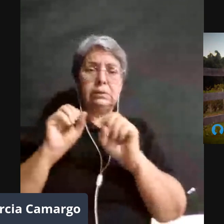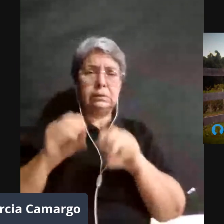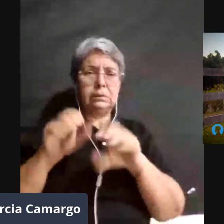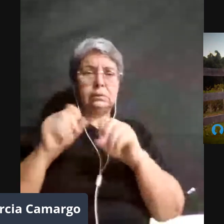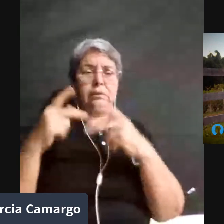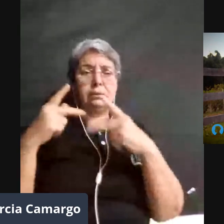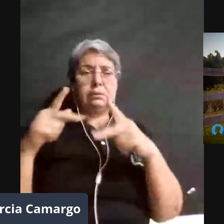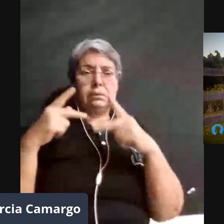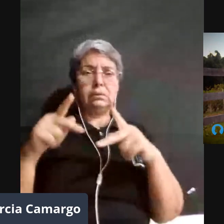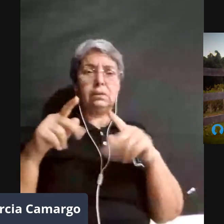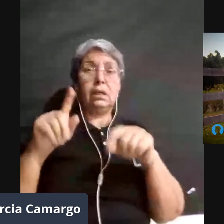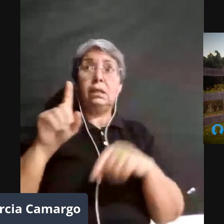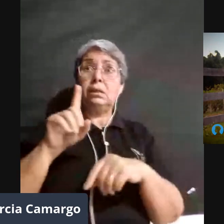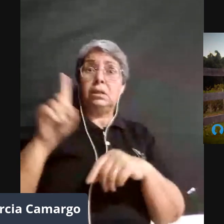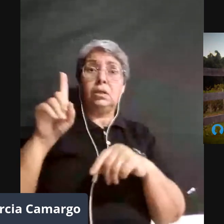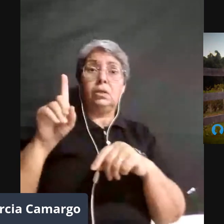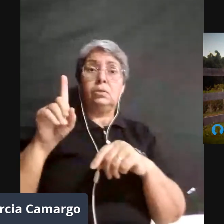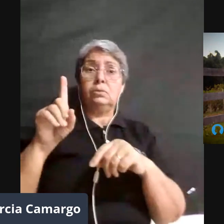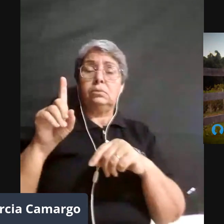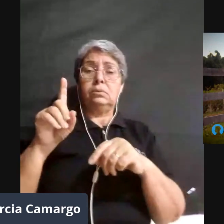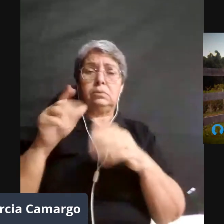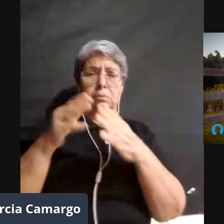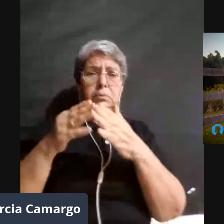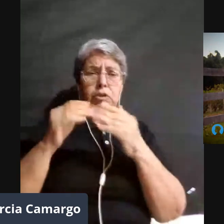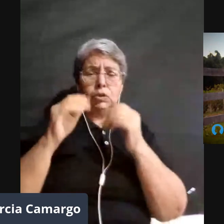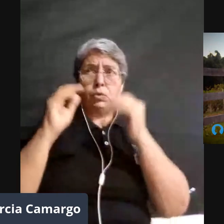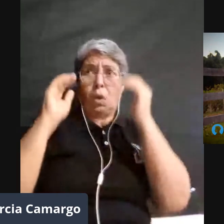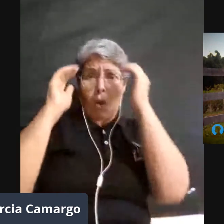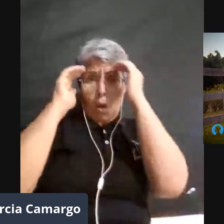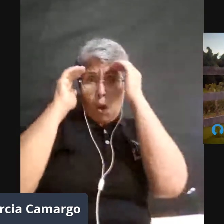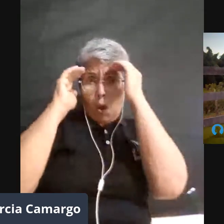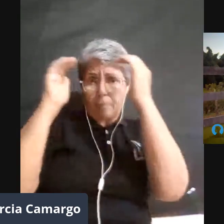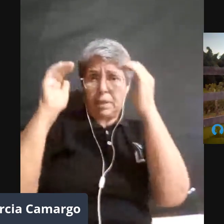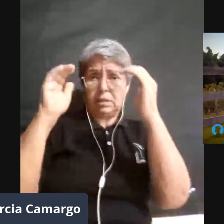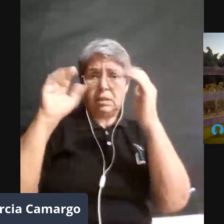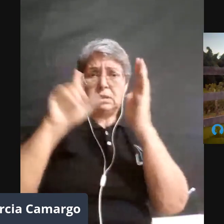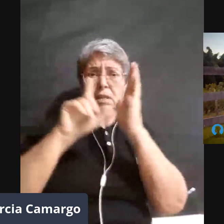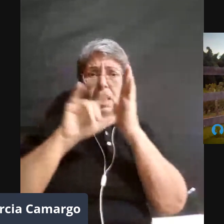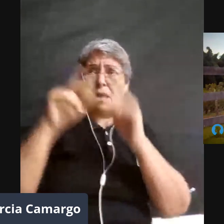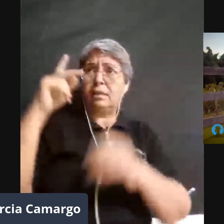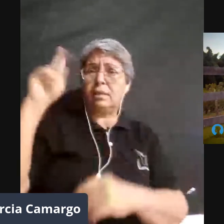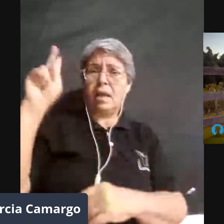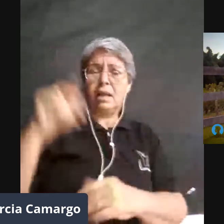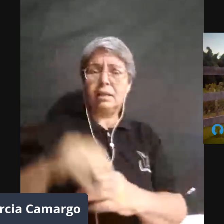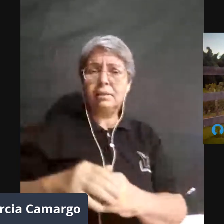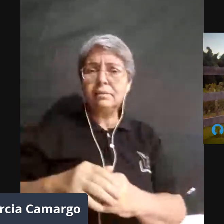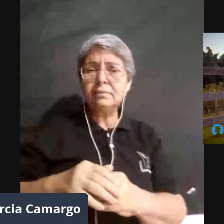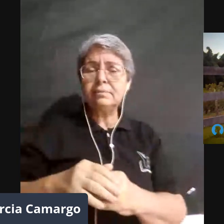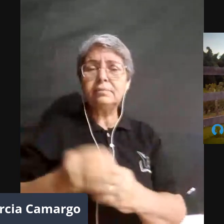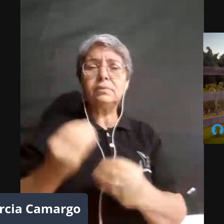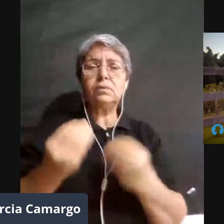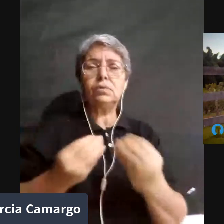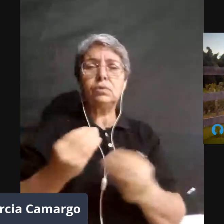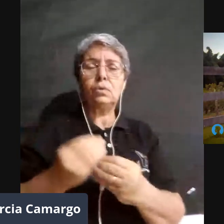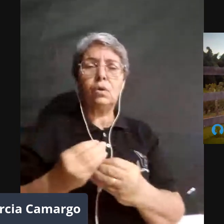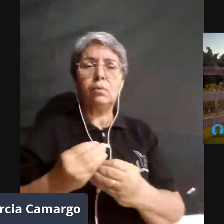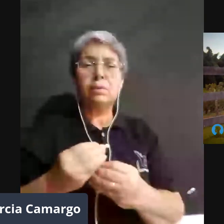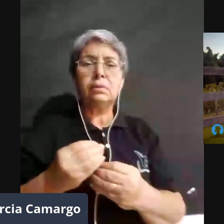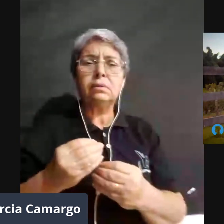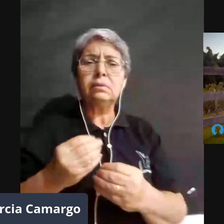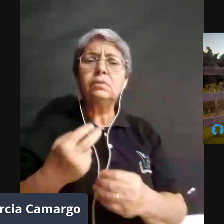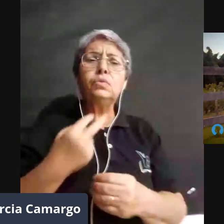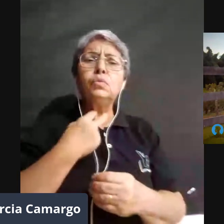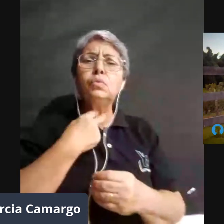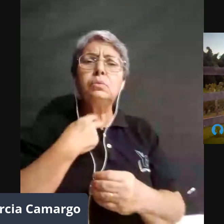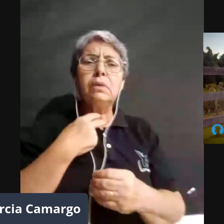lei, quando a obediência, na verdade, é impossível. Sabe de onde veio esse tipo de teologia que diz que não é possível